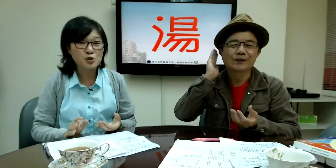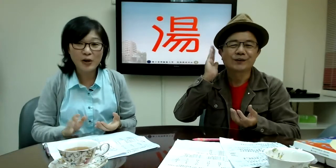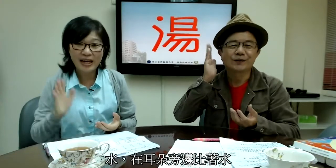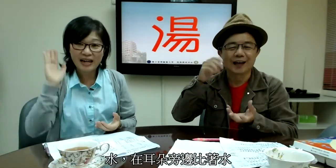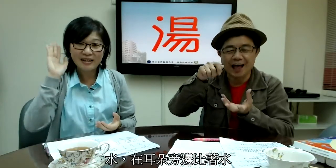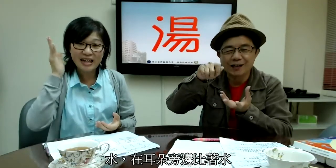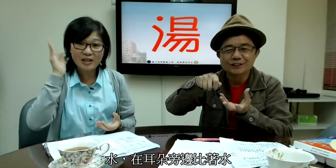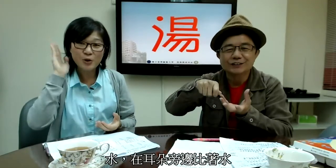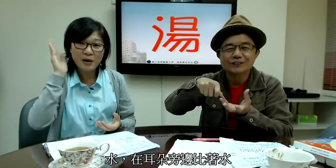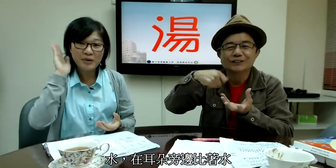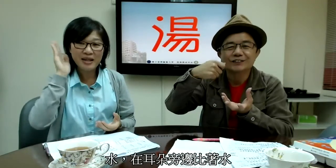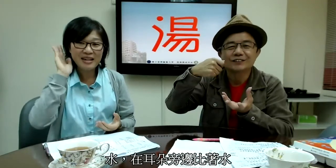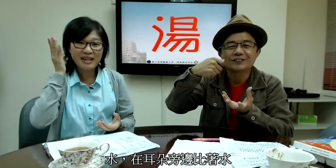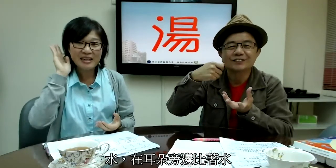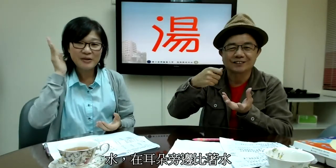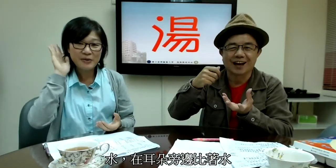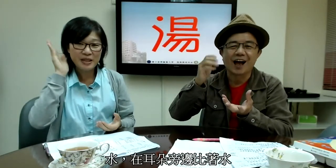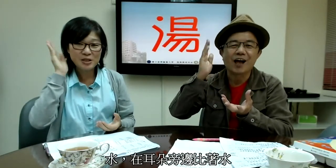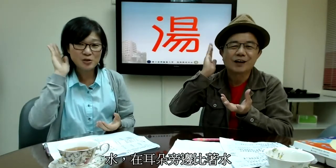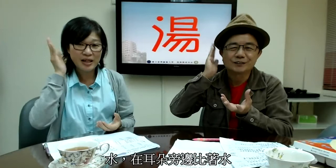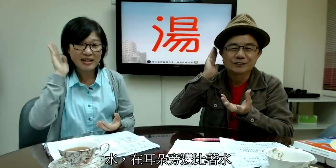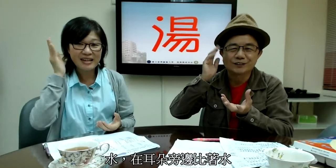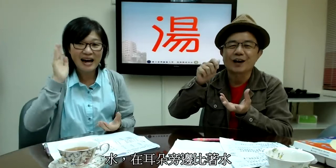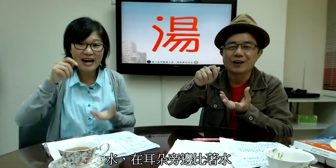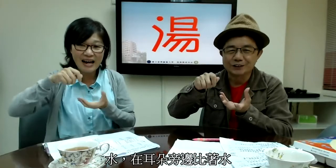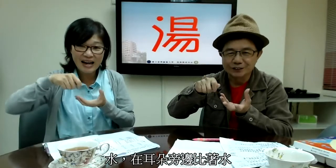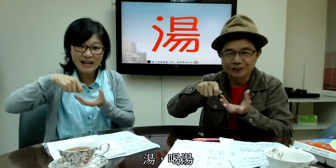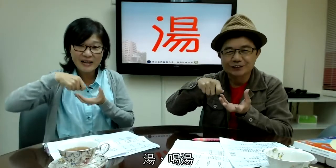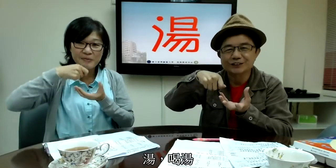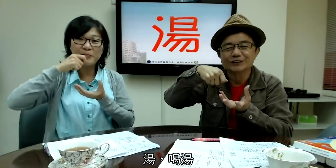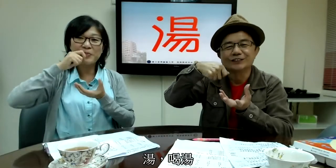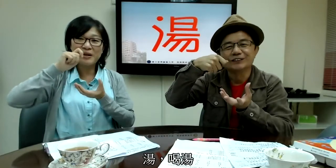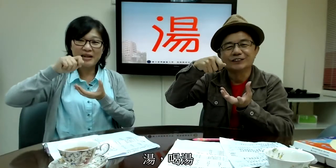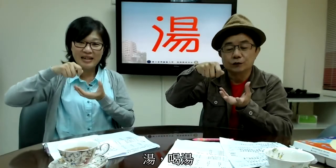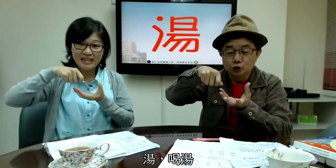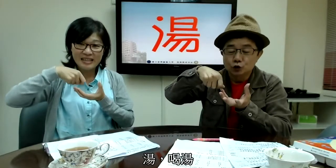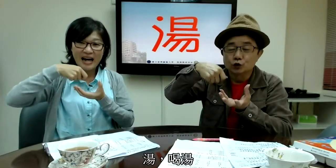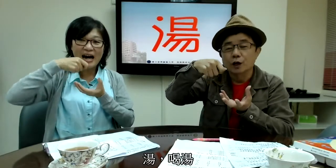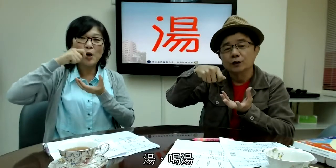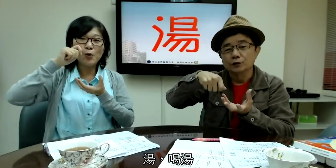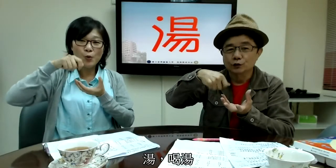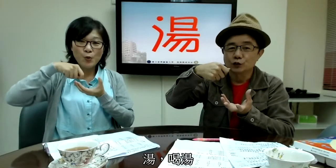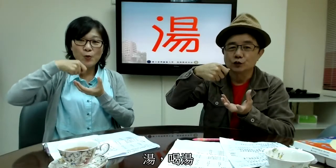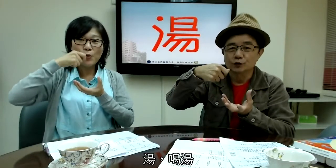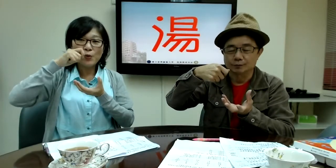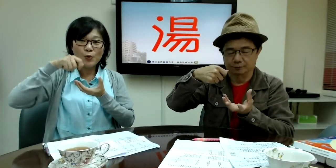水啊，在耳朵旁边一个水，汤，喝汤，